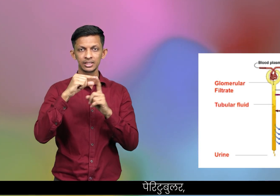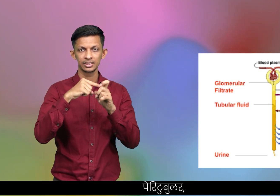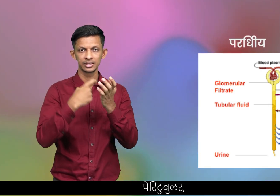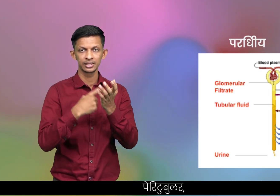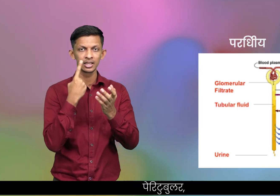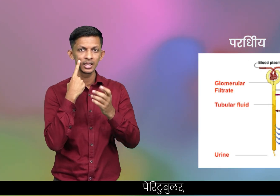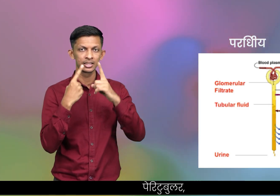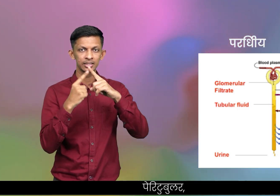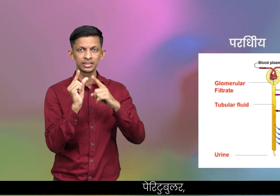पेरिट्यूब्युलर,